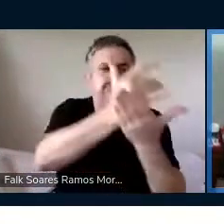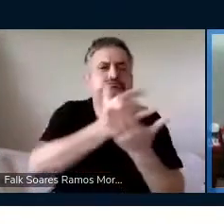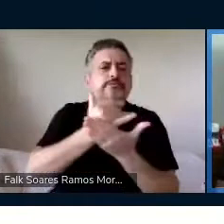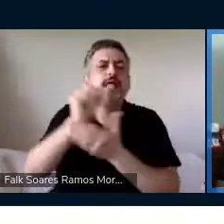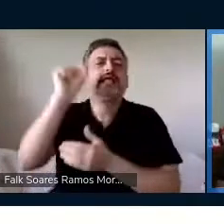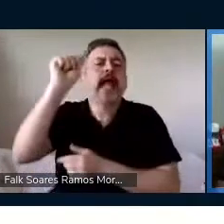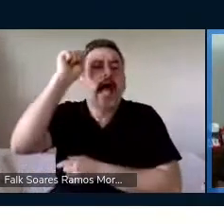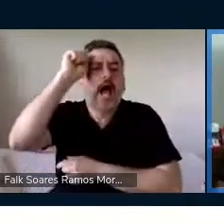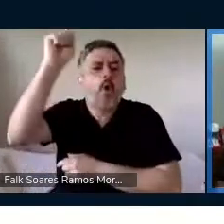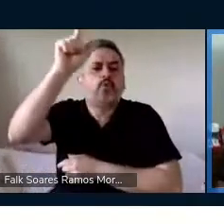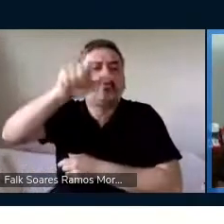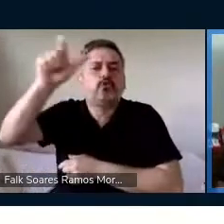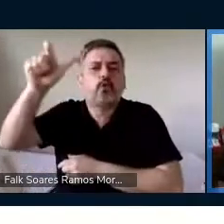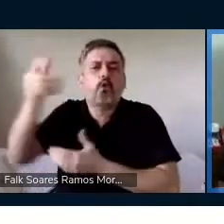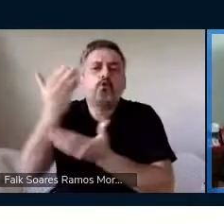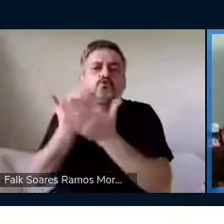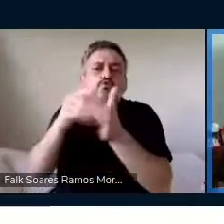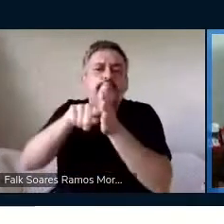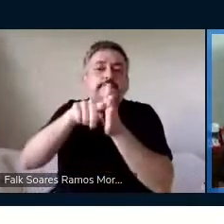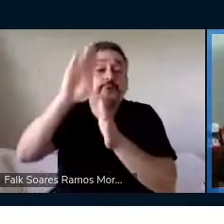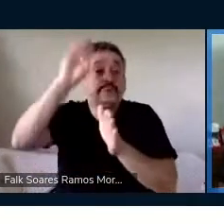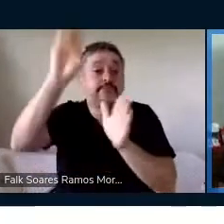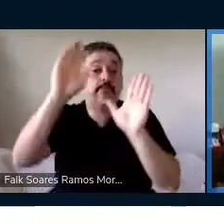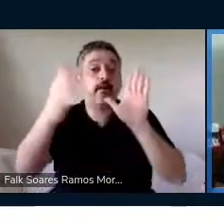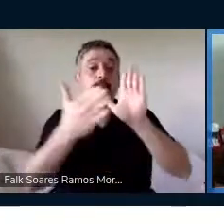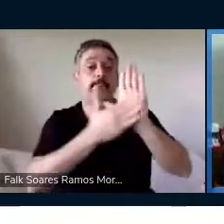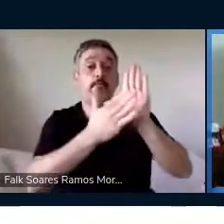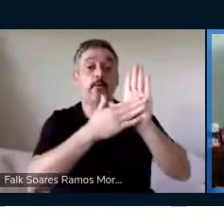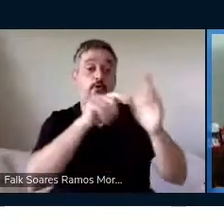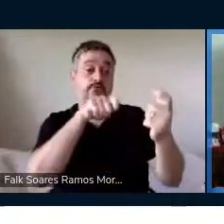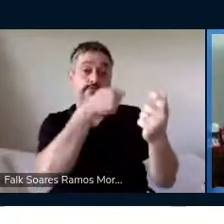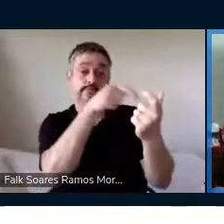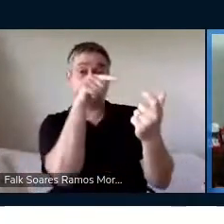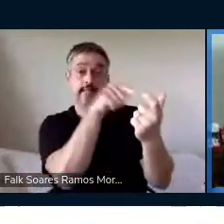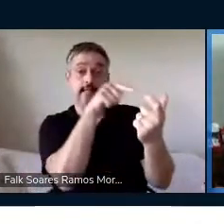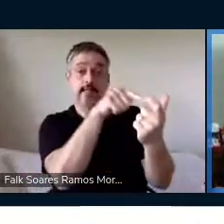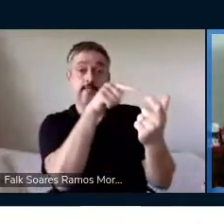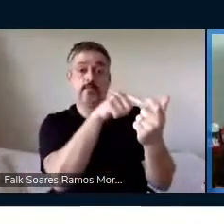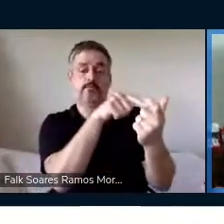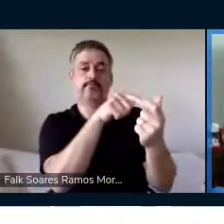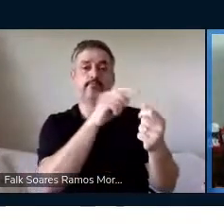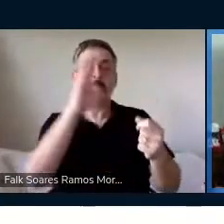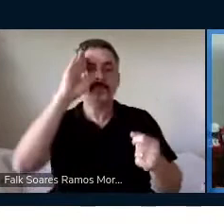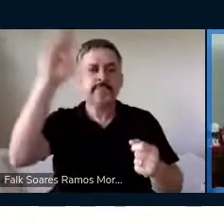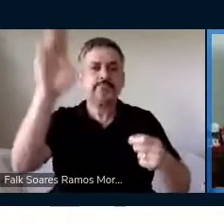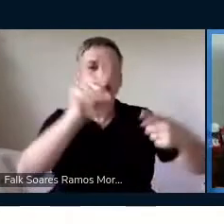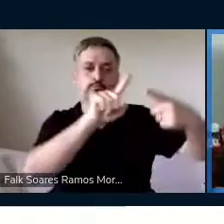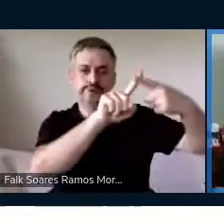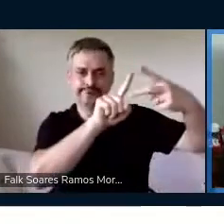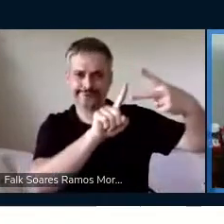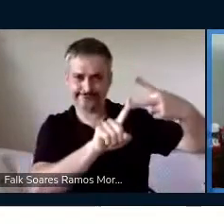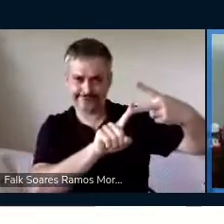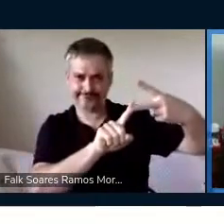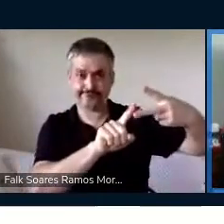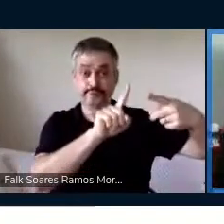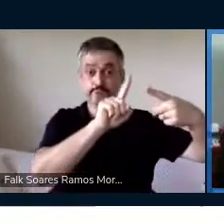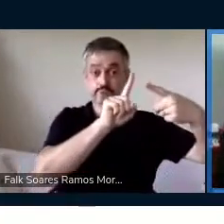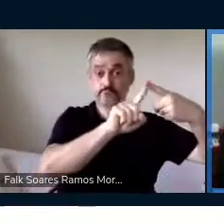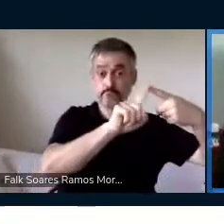termo. Nós partimos de uma revisão bibliográfica acerca da concepção de sinais termos e sua